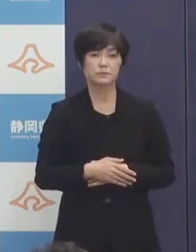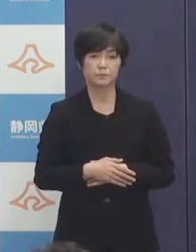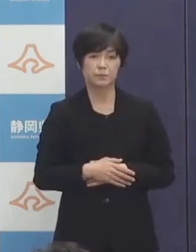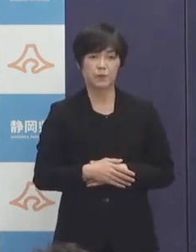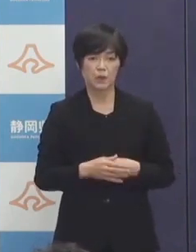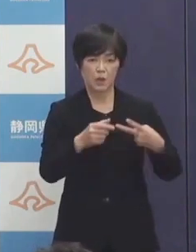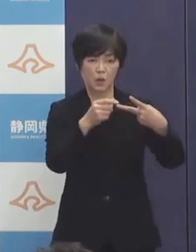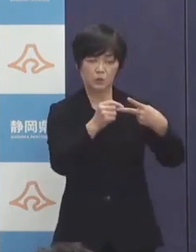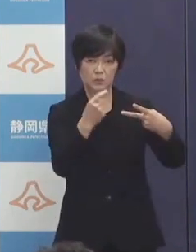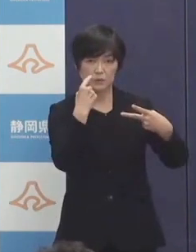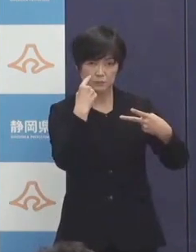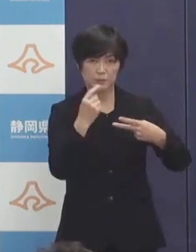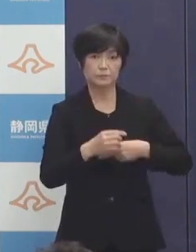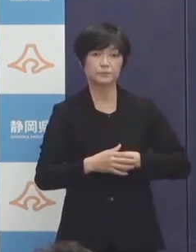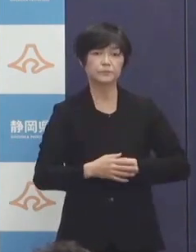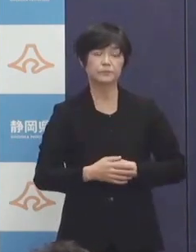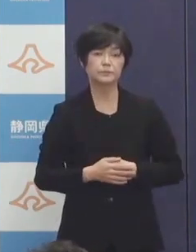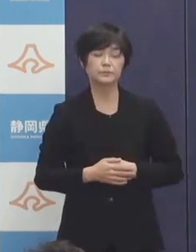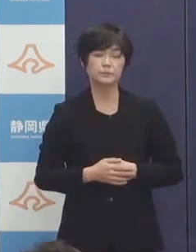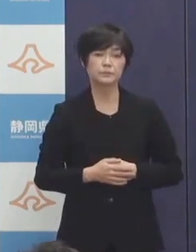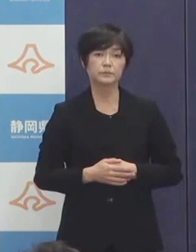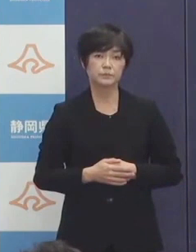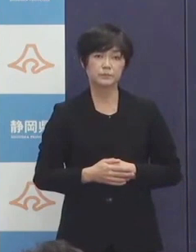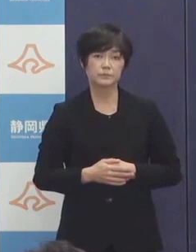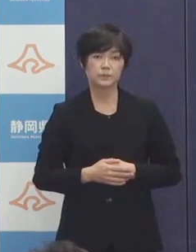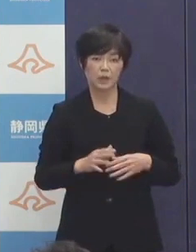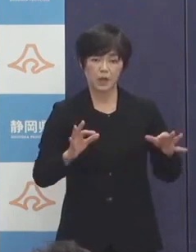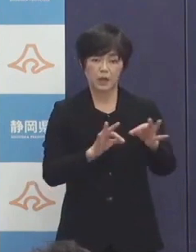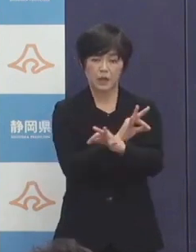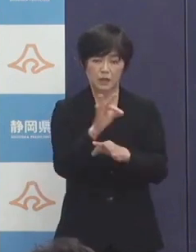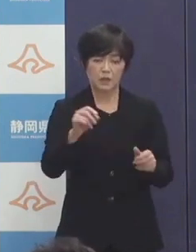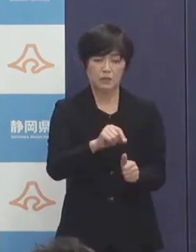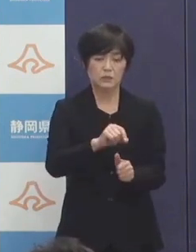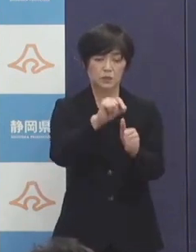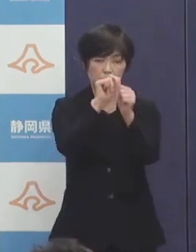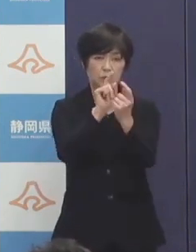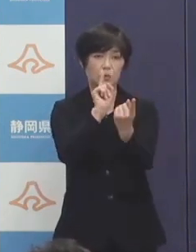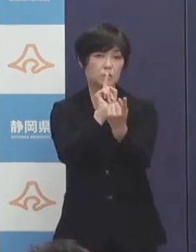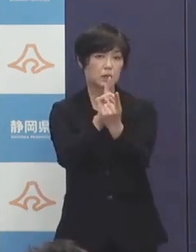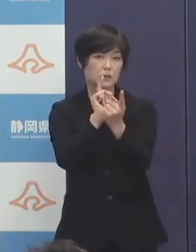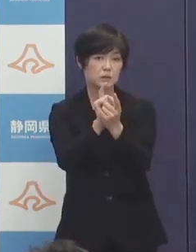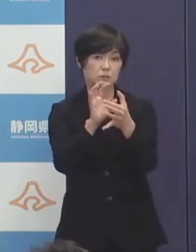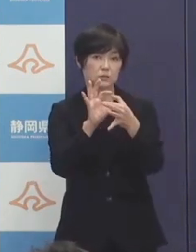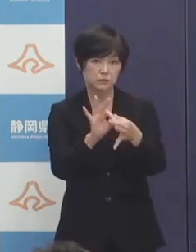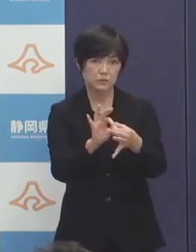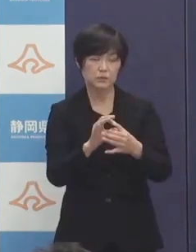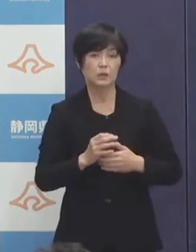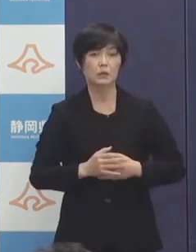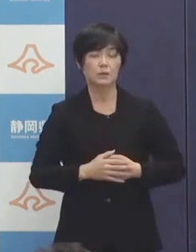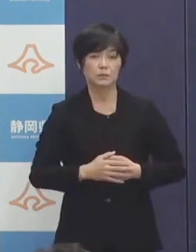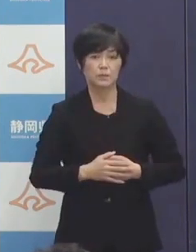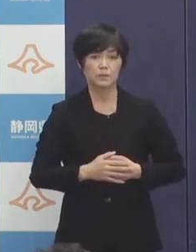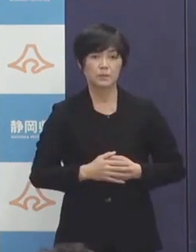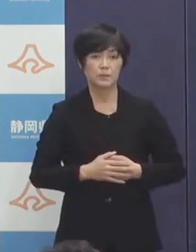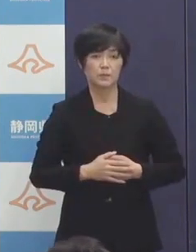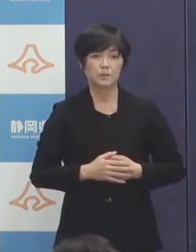2つ目といたしまして、経済雇用対策についてであります。